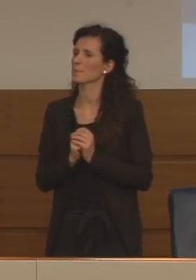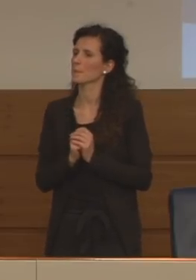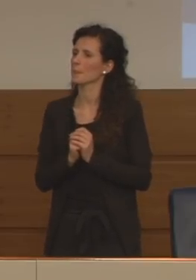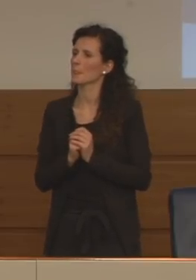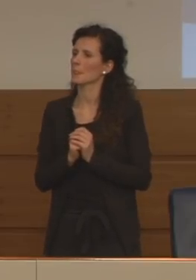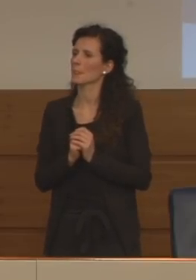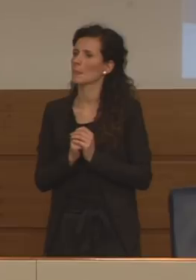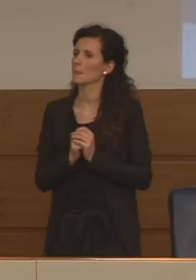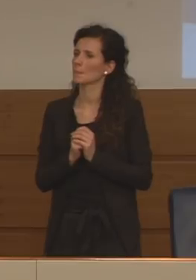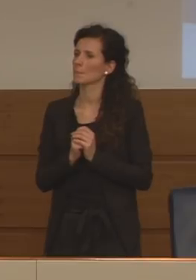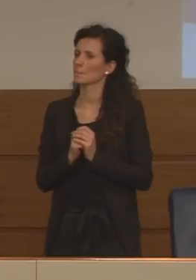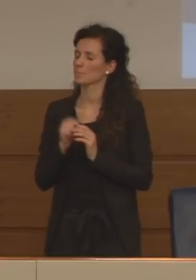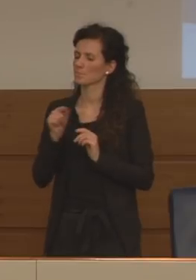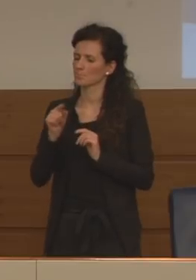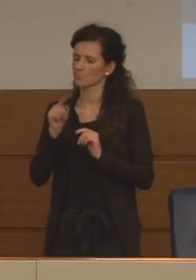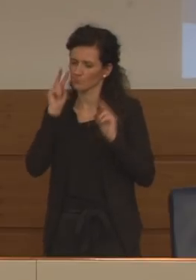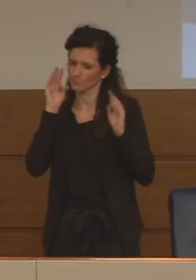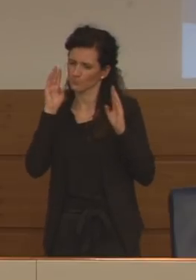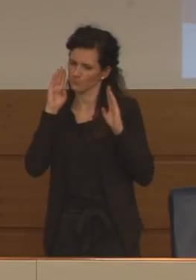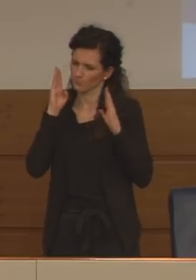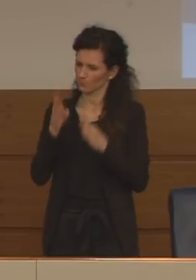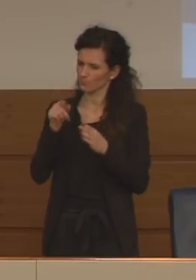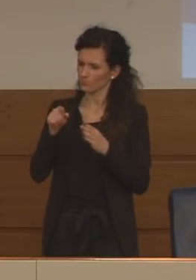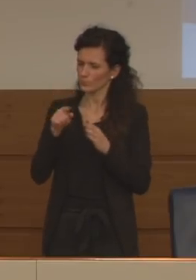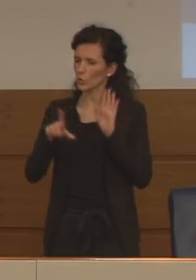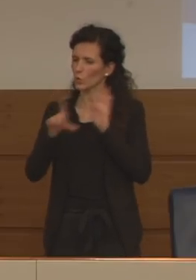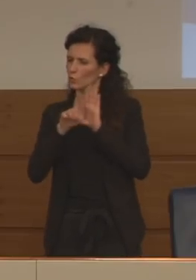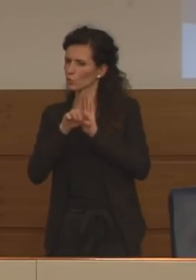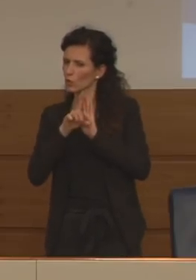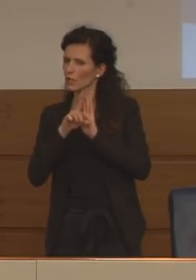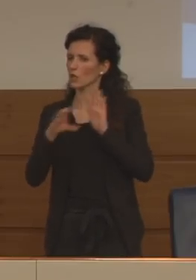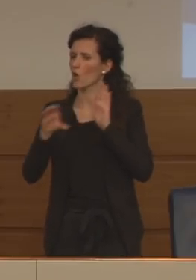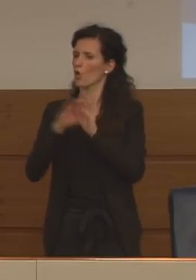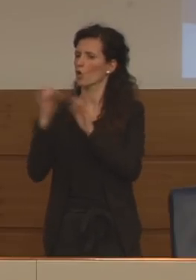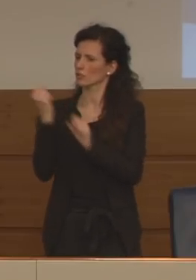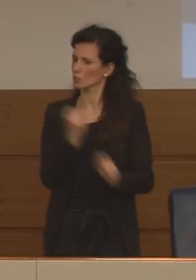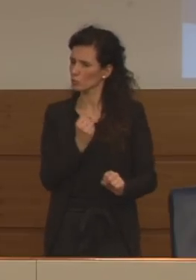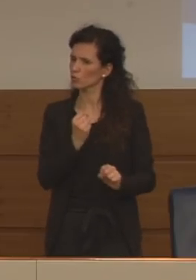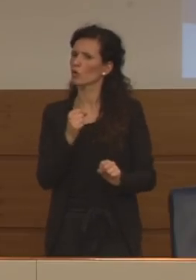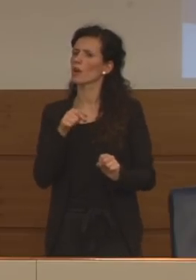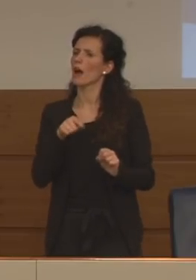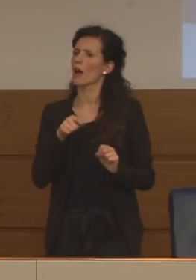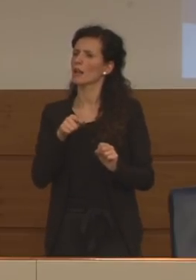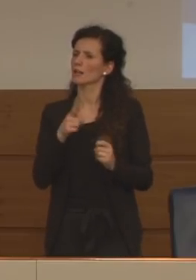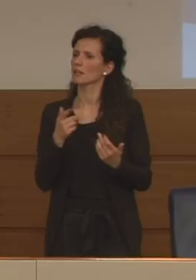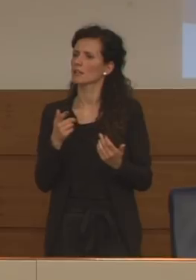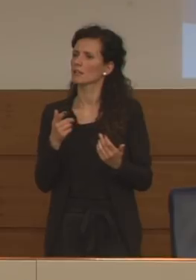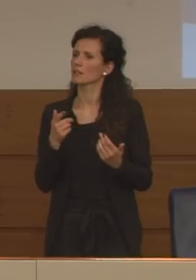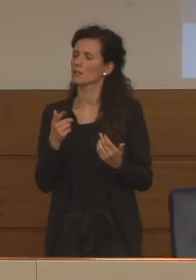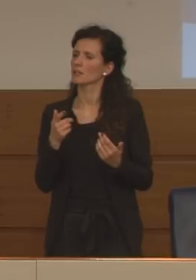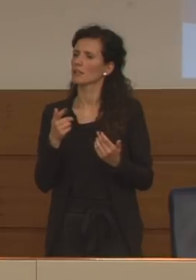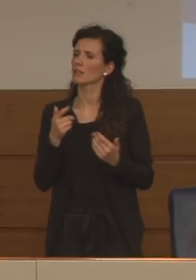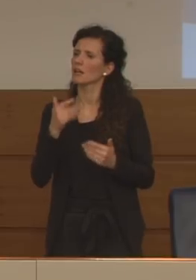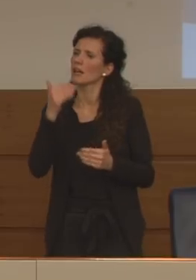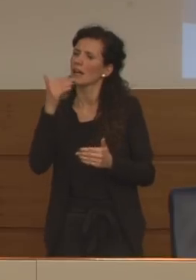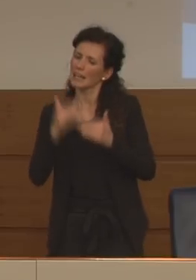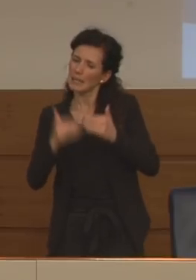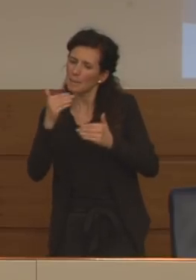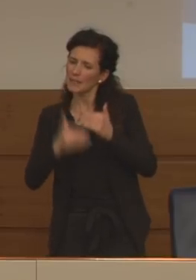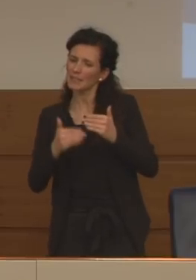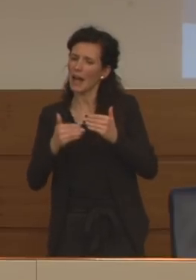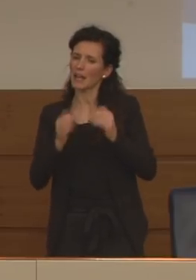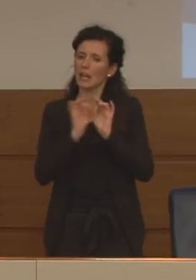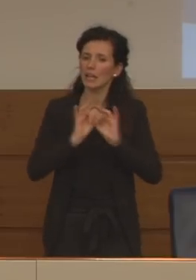diciamo giuridica costituzionale della limitazione alla libertà di della totale del dei